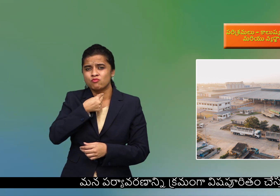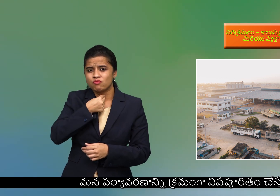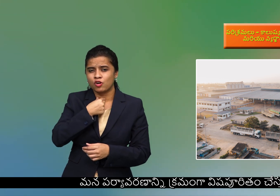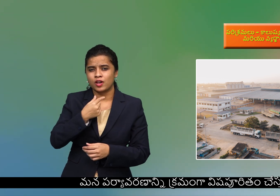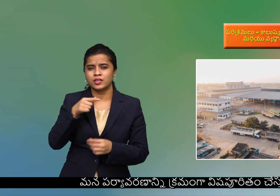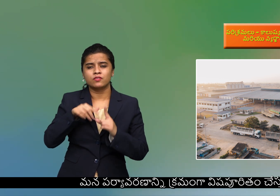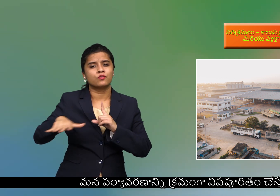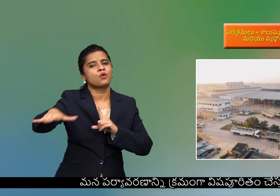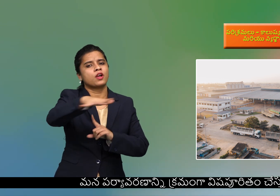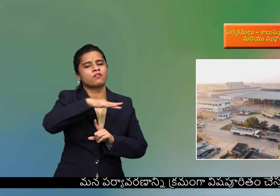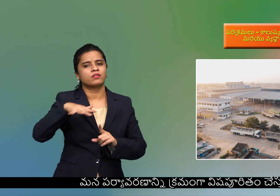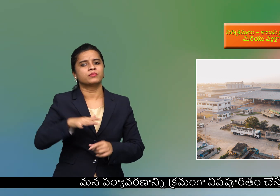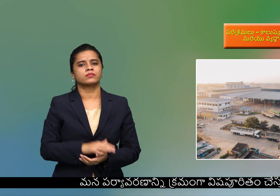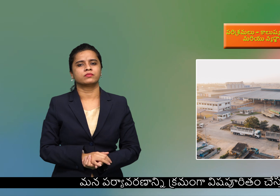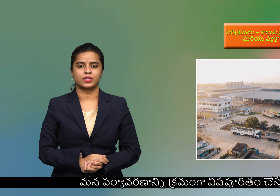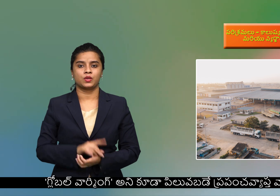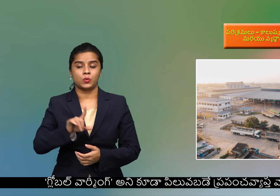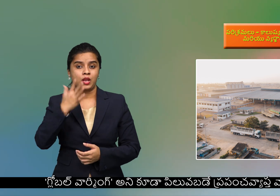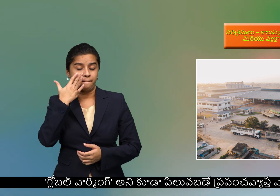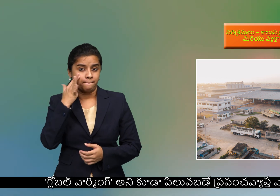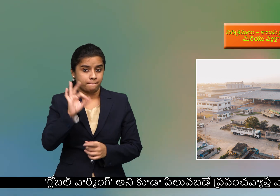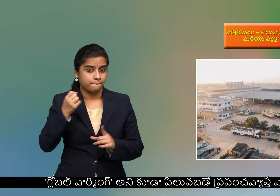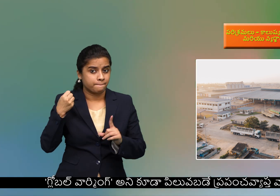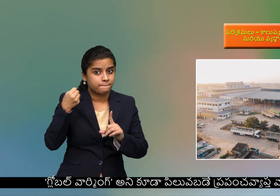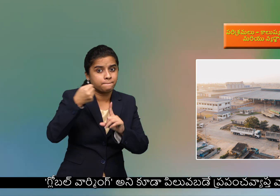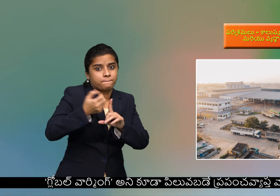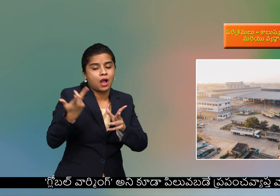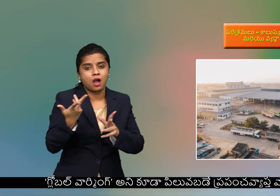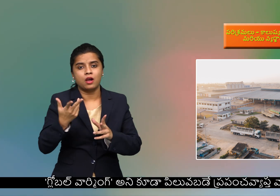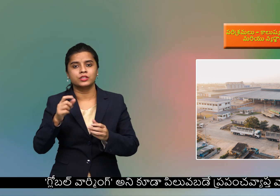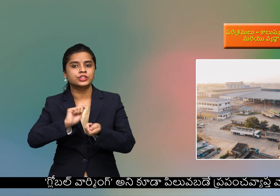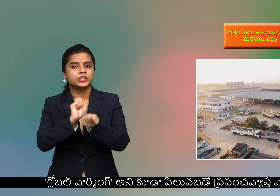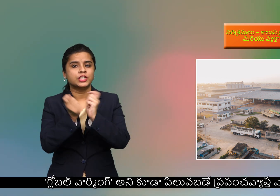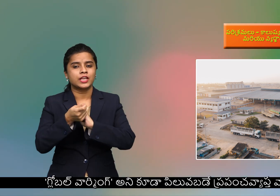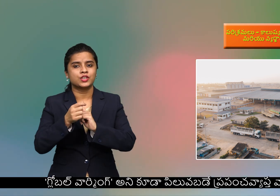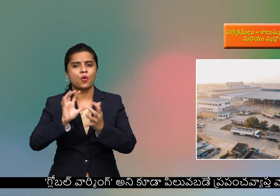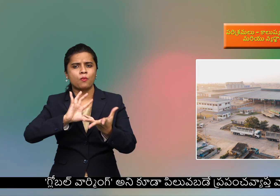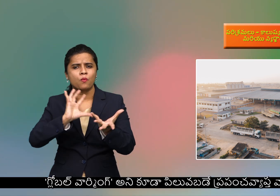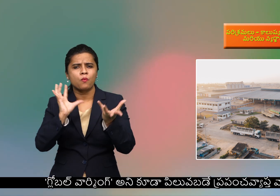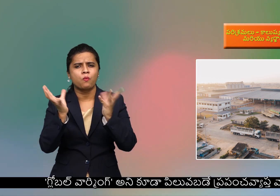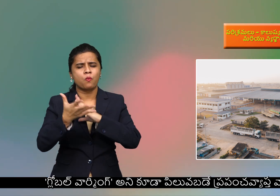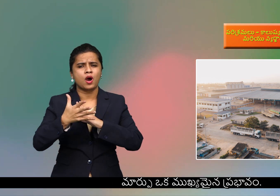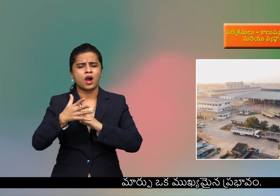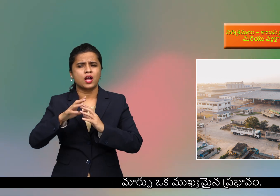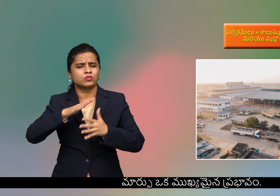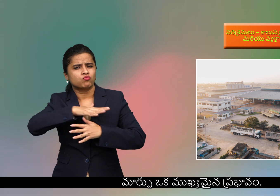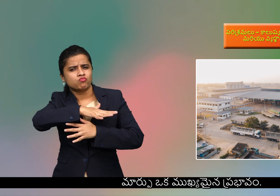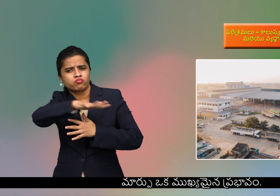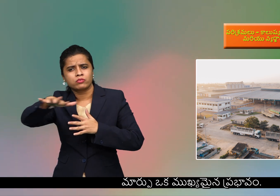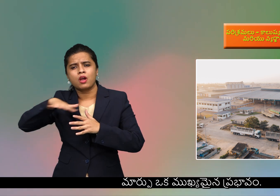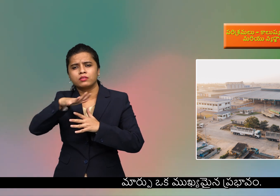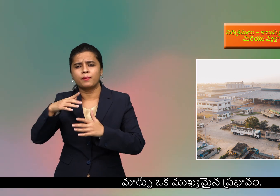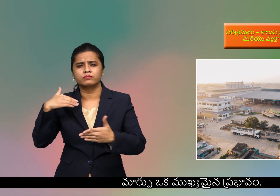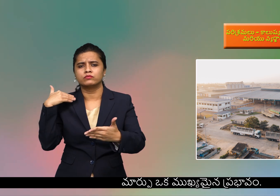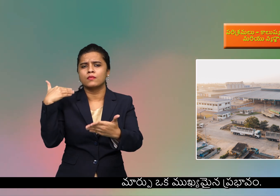గ్లోబల్ వార్మింగ్ అని కూడా పిలువబడే ప్రపంచవ్యాప్త వాతావరణంలో మార్పు